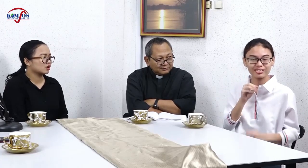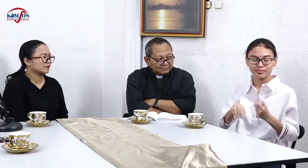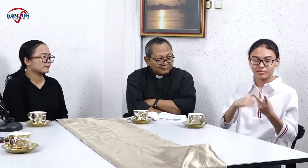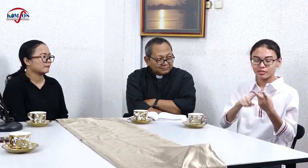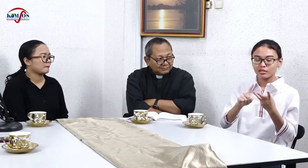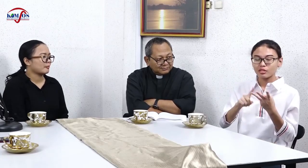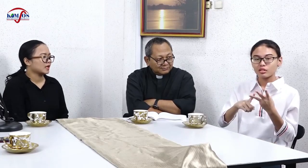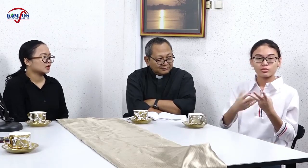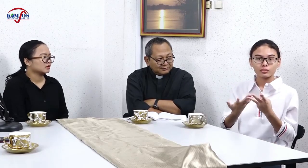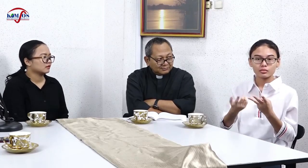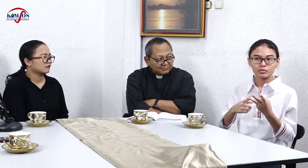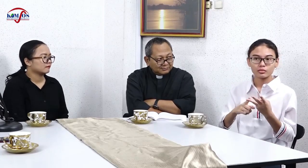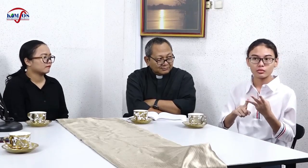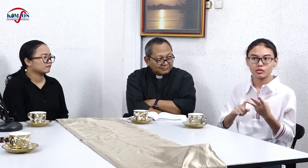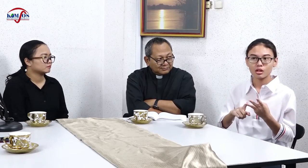bisa omong